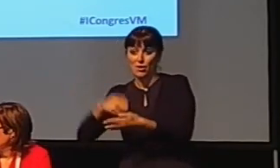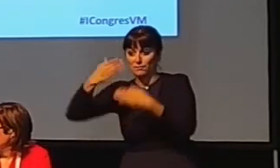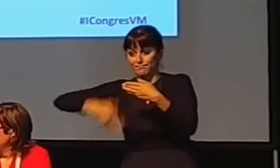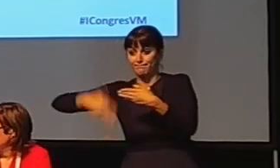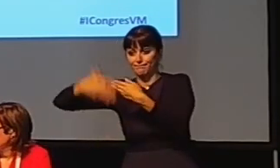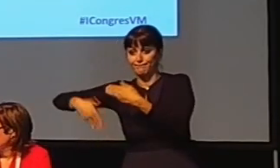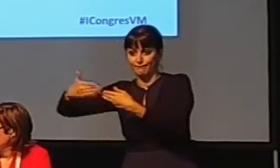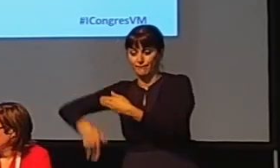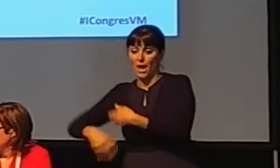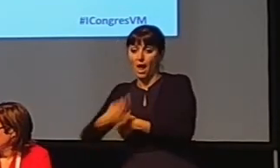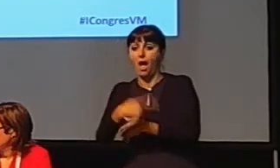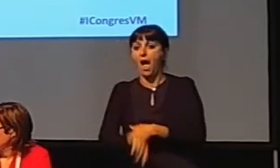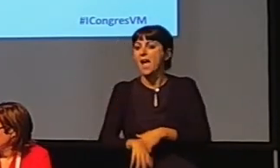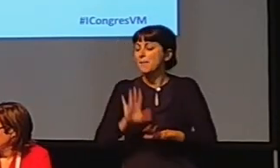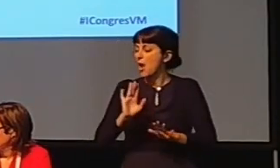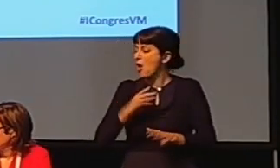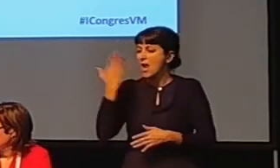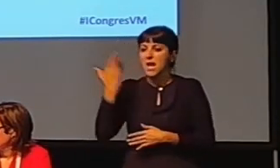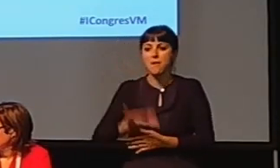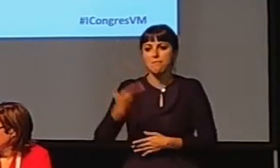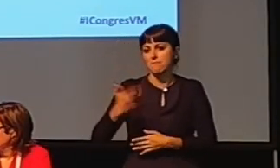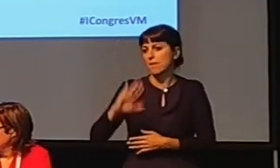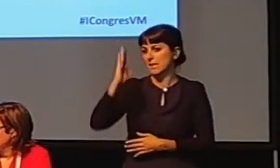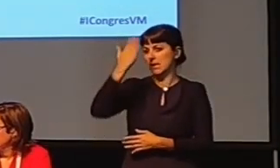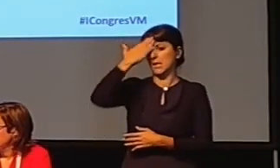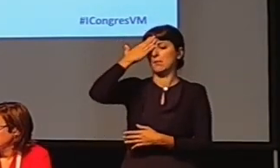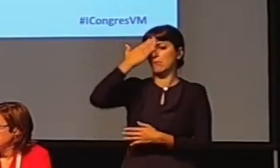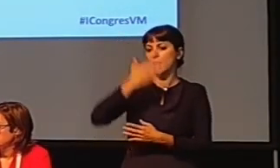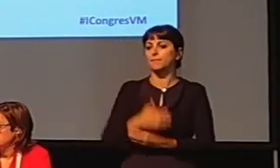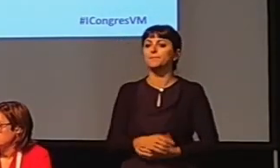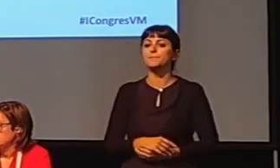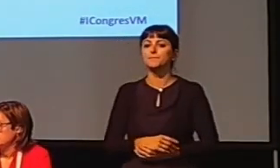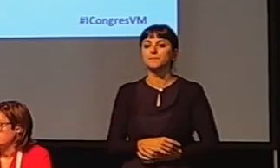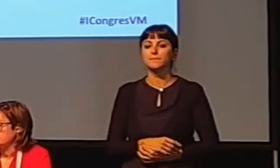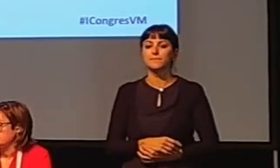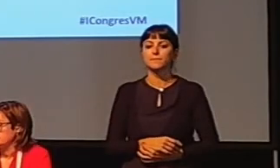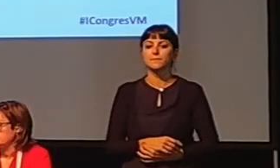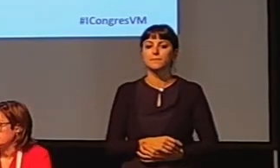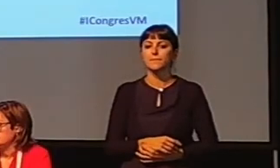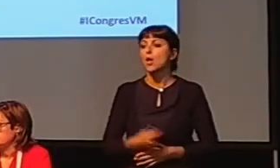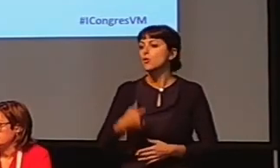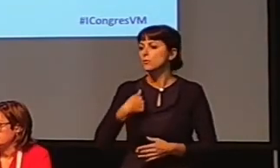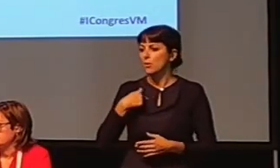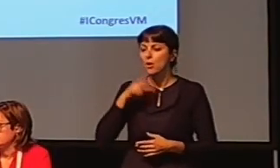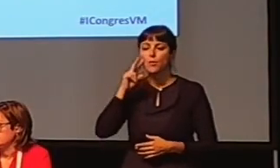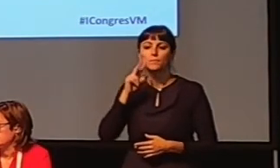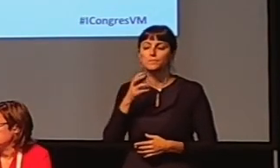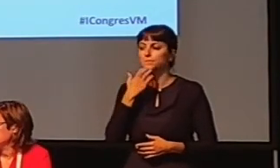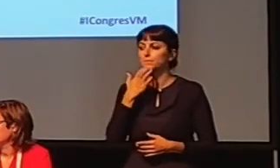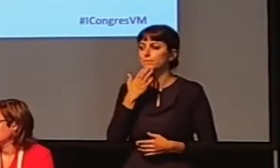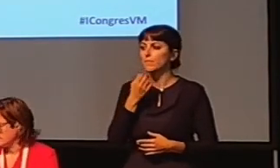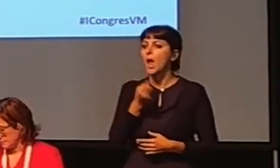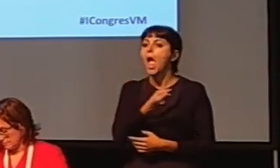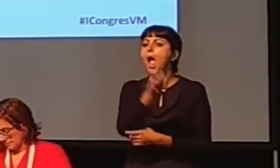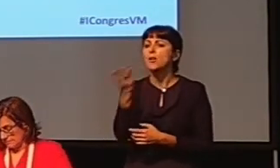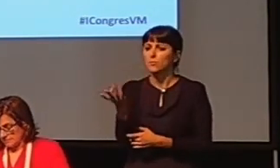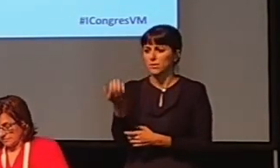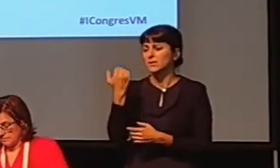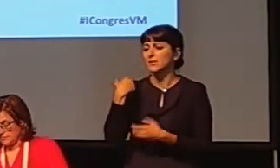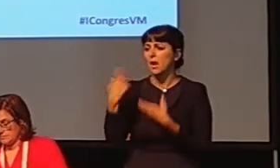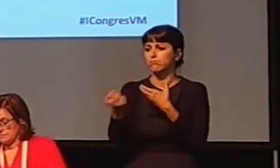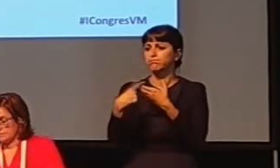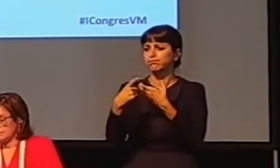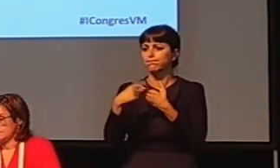això, però és imprescindible, perquè jo veig canvis reals quan nosaltres fem la formació, algunes de vosaltres heu